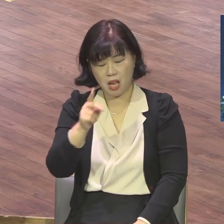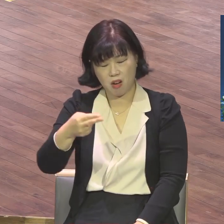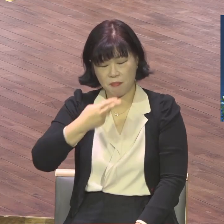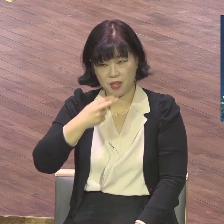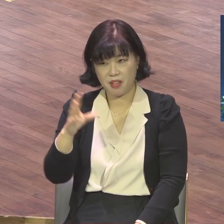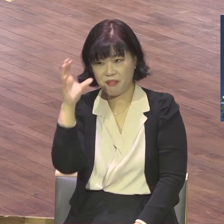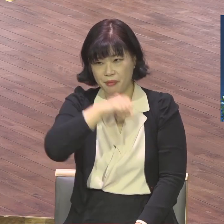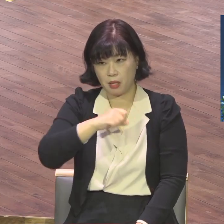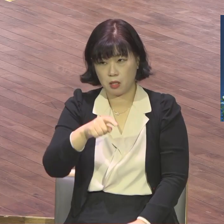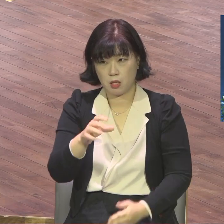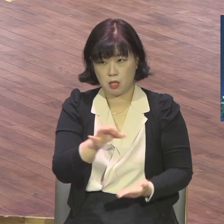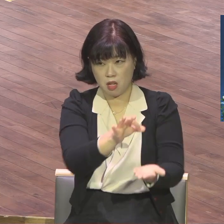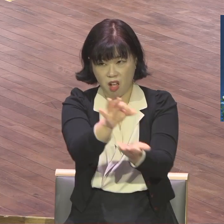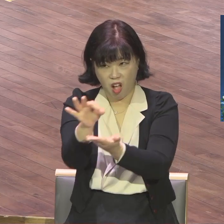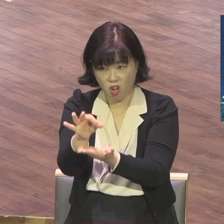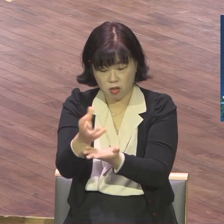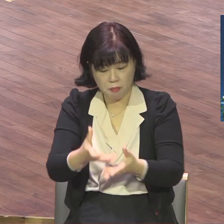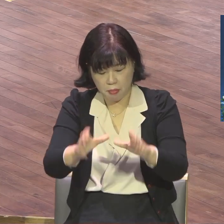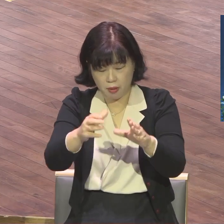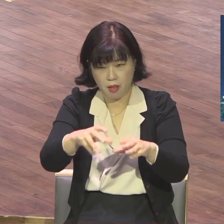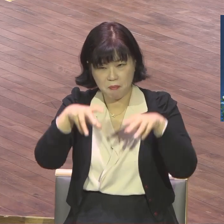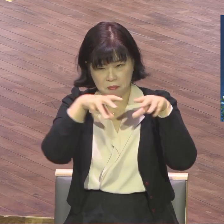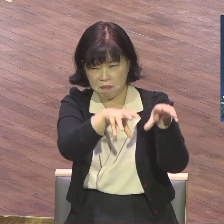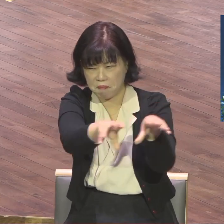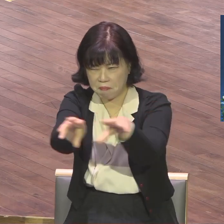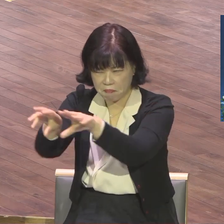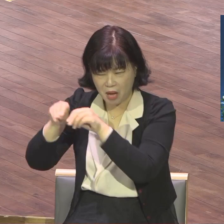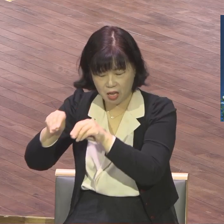했어요. 저는 상관없습니다.